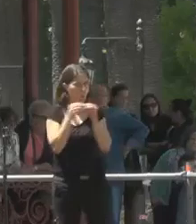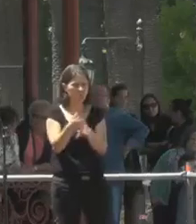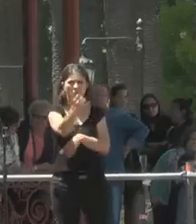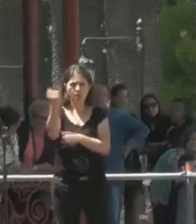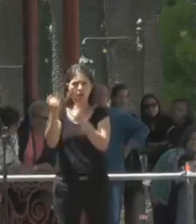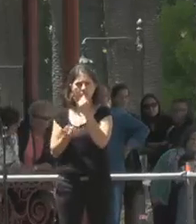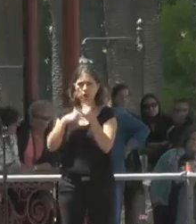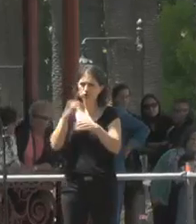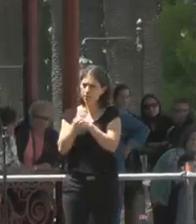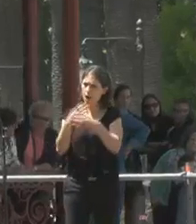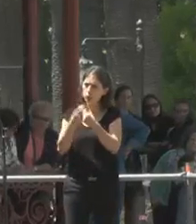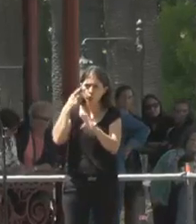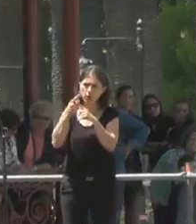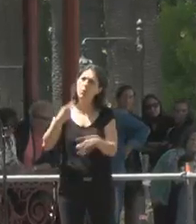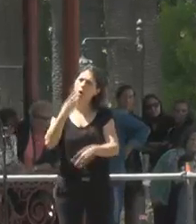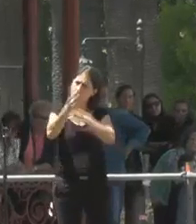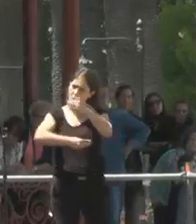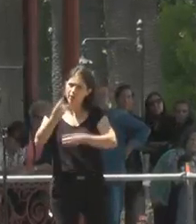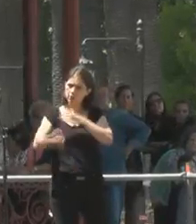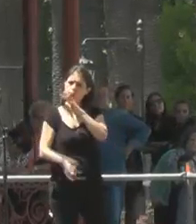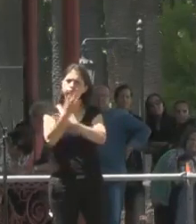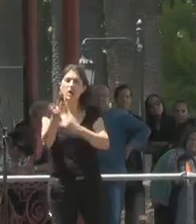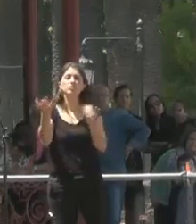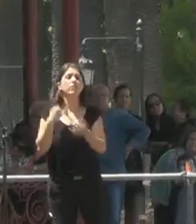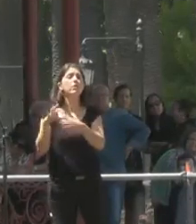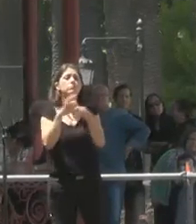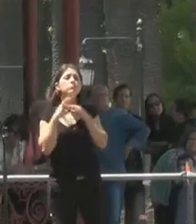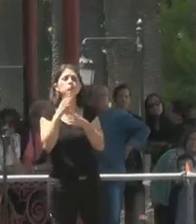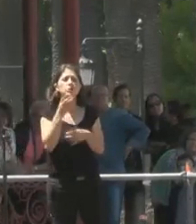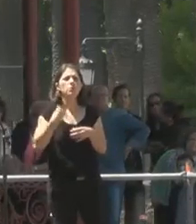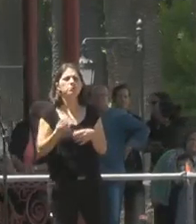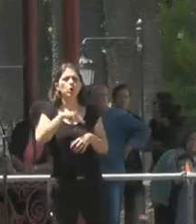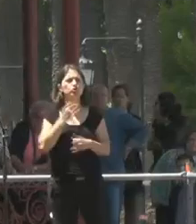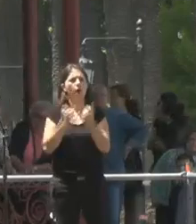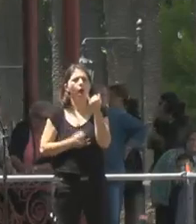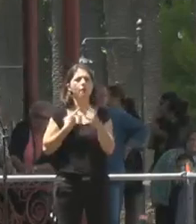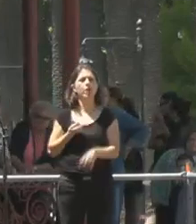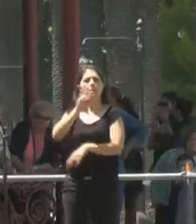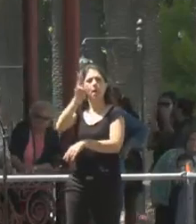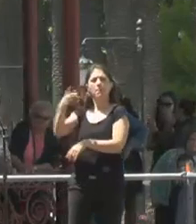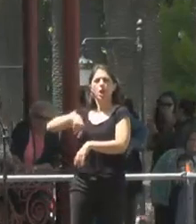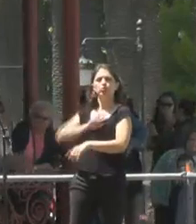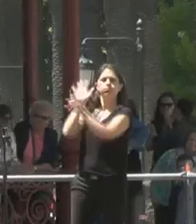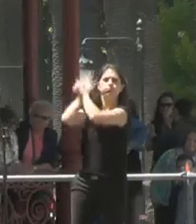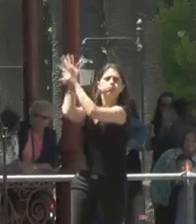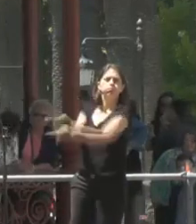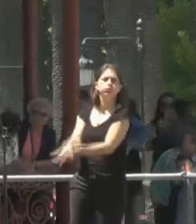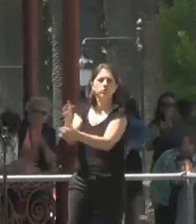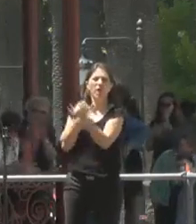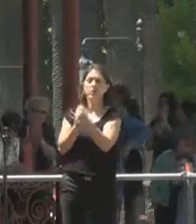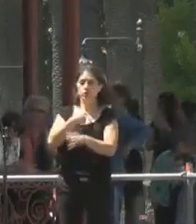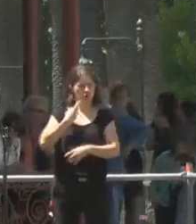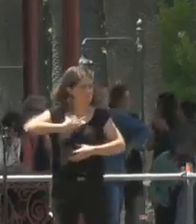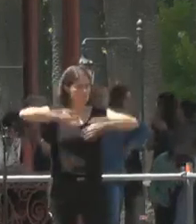xuntos para realizalos. E por iso, por esa unión, é polo que efectivamente imos a gañar o Partido Popular o domingo que ven. Non me